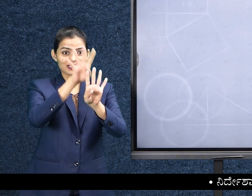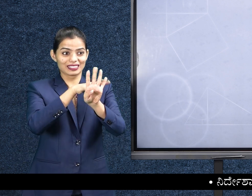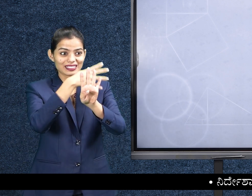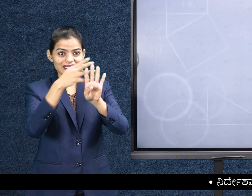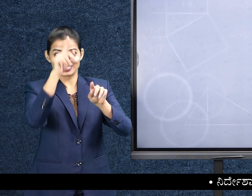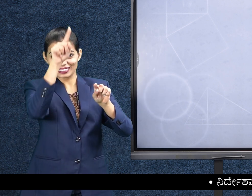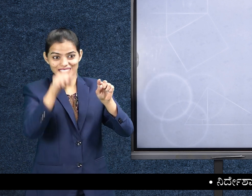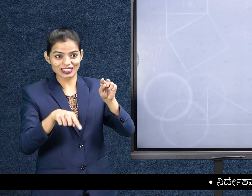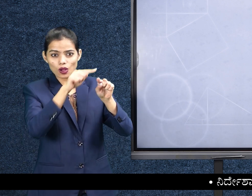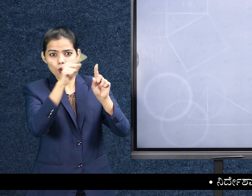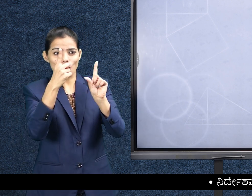ನಿರ್ದೇಶಾಂಕಗಳು,